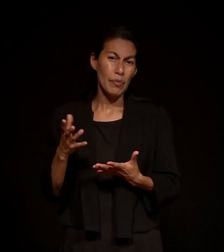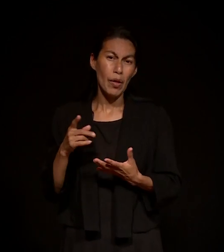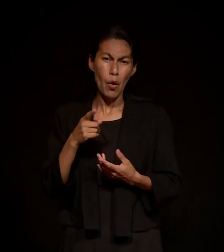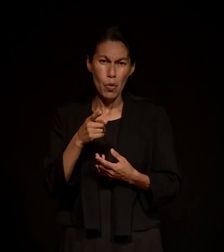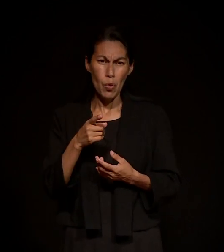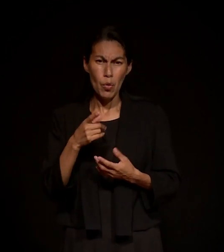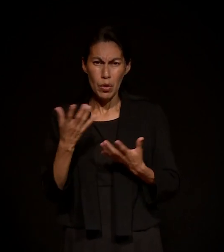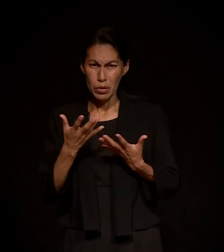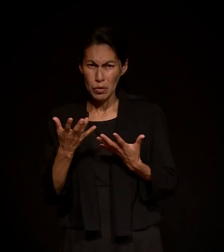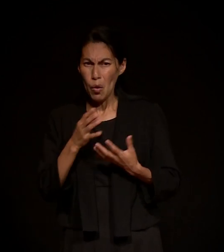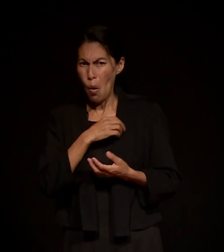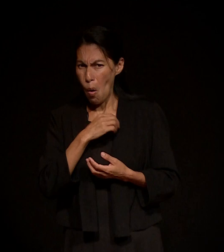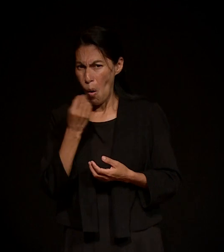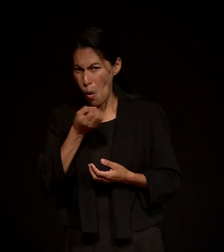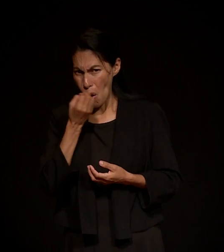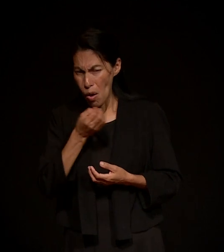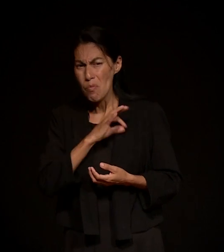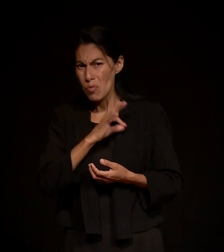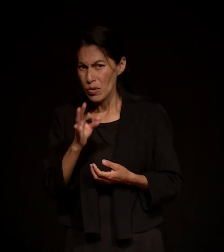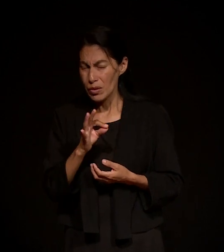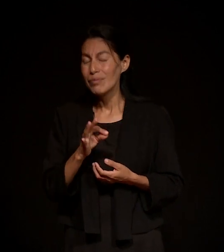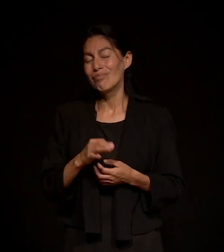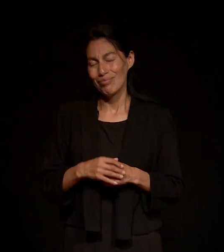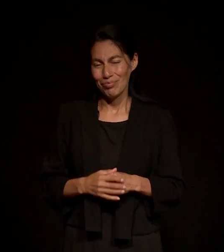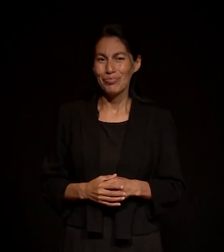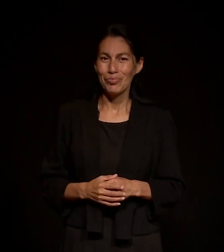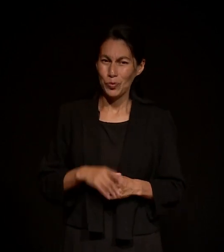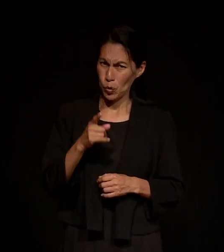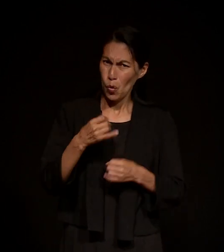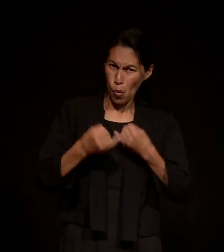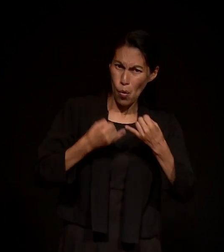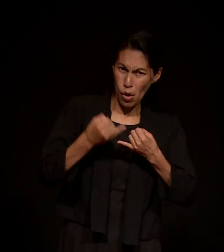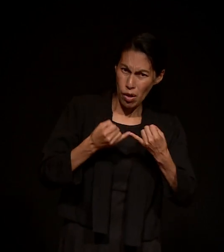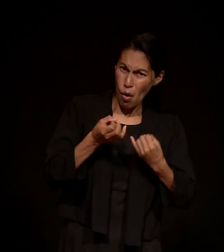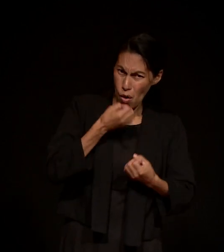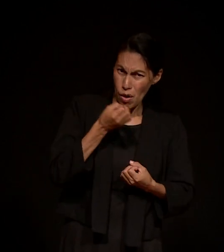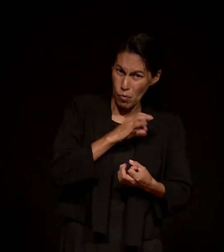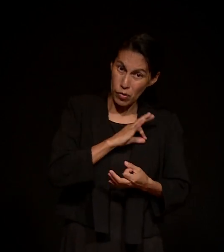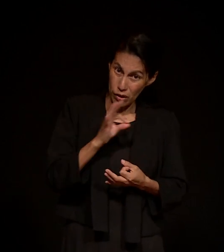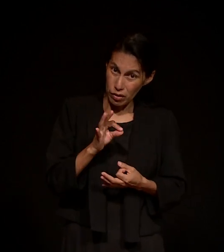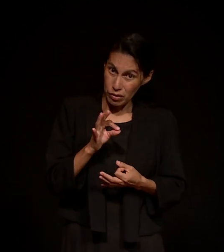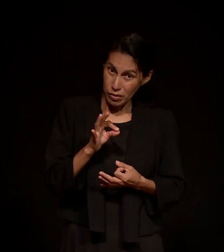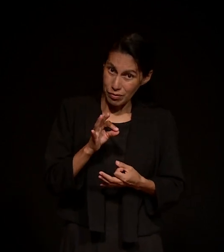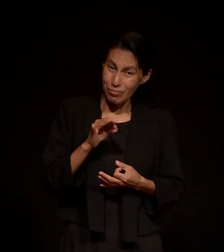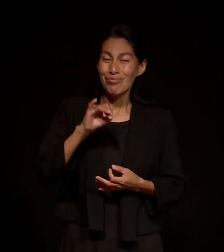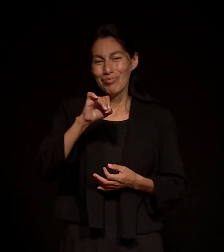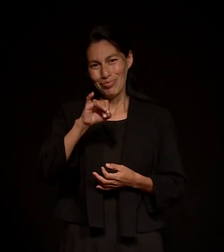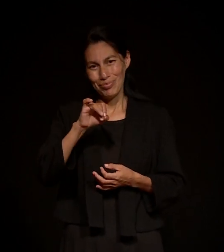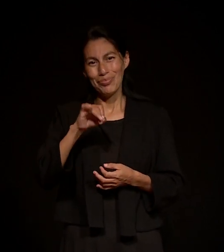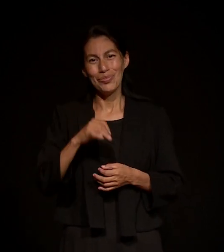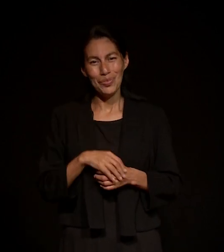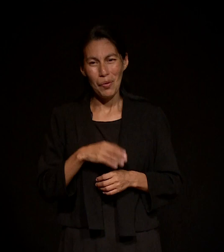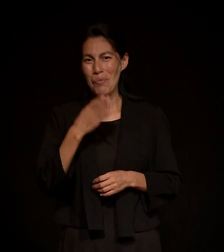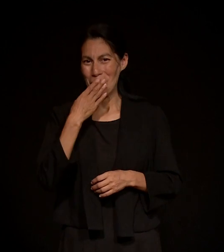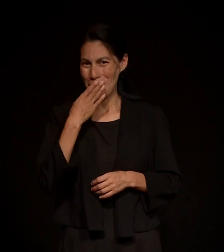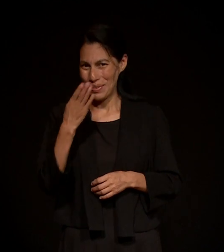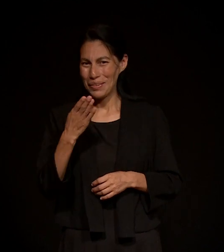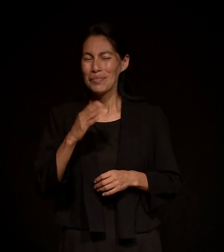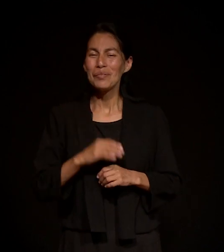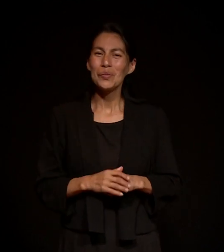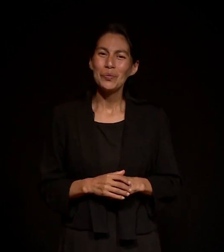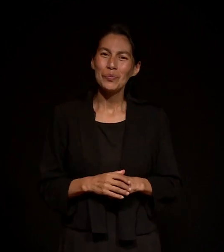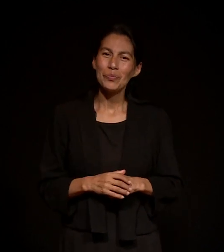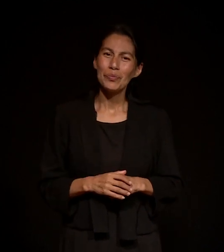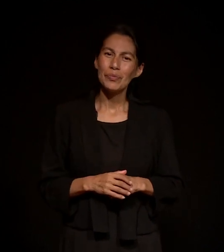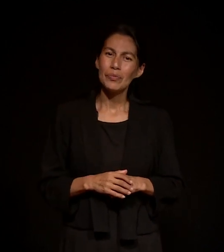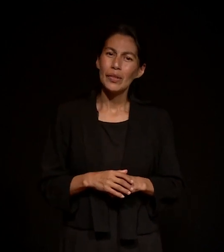alguna cosa, puedes orar, ¿verdad? Si tú estás por ahí jugando, también puedes orar. ¿Sí? Ah, muy